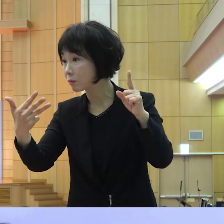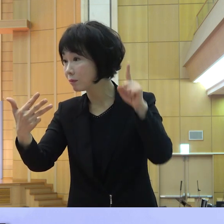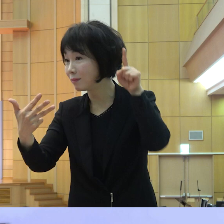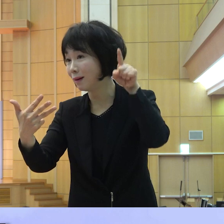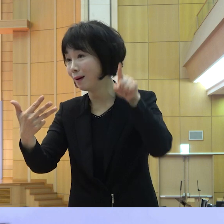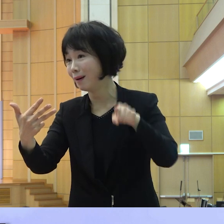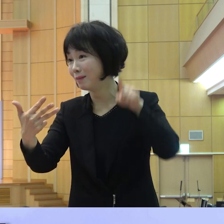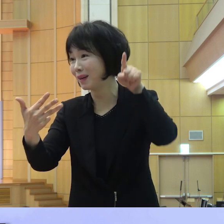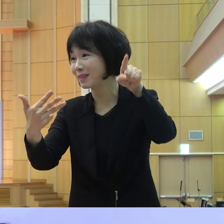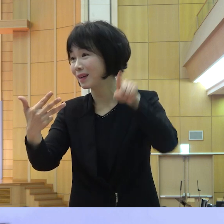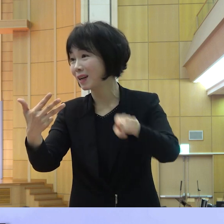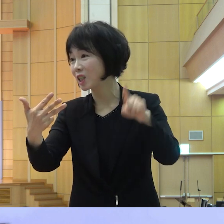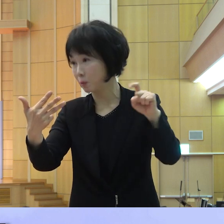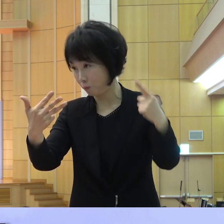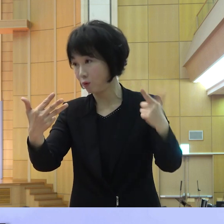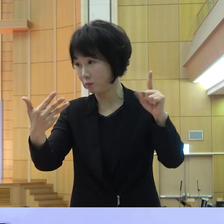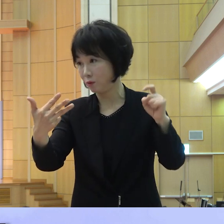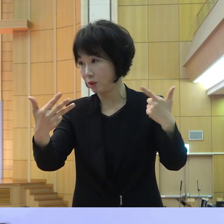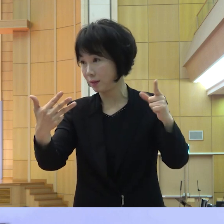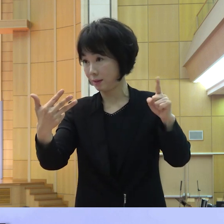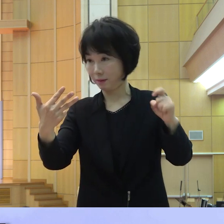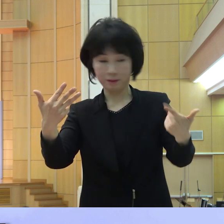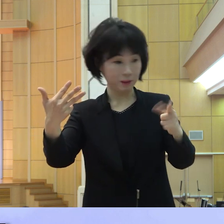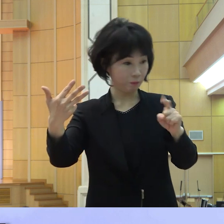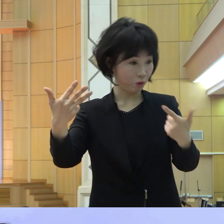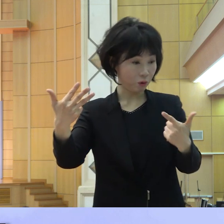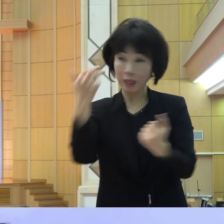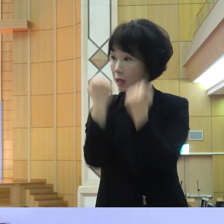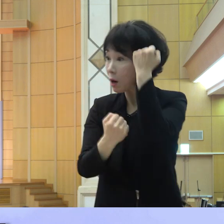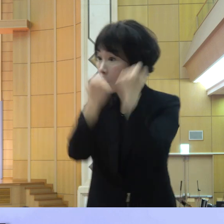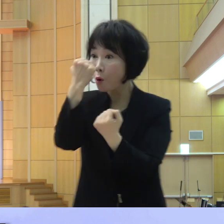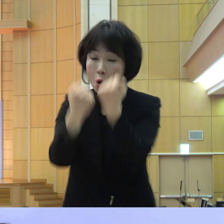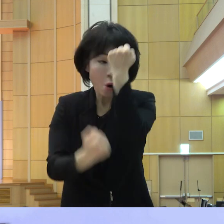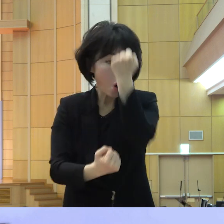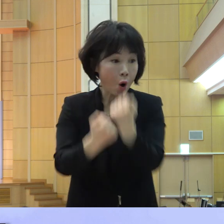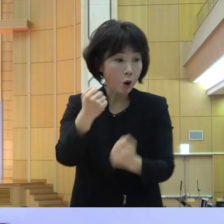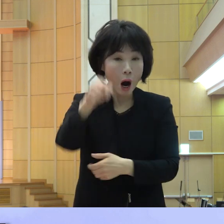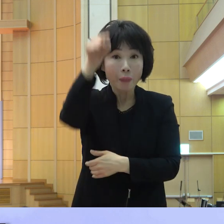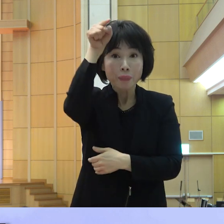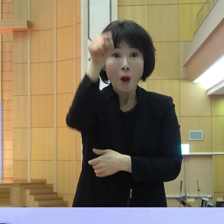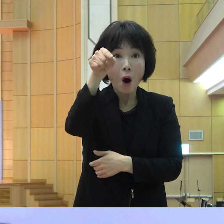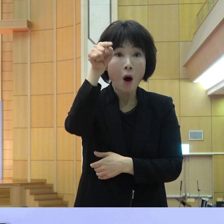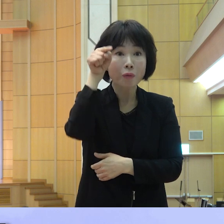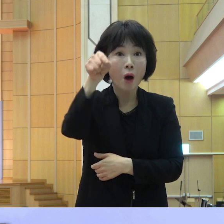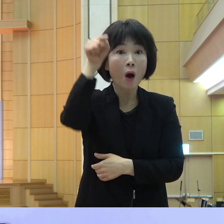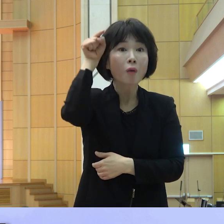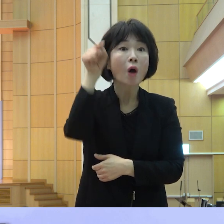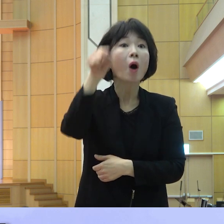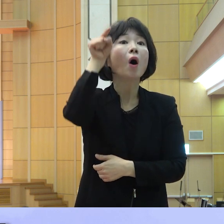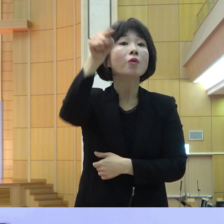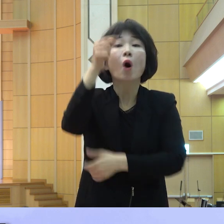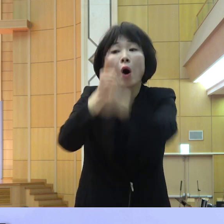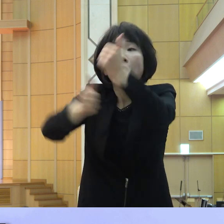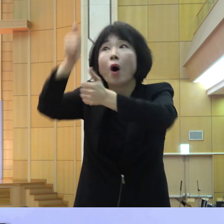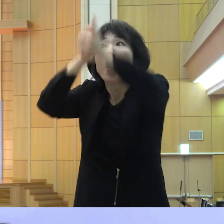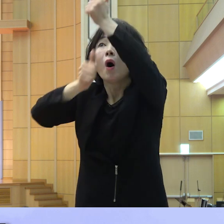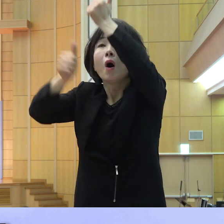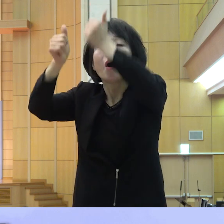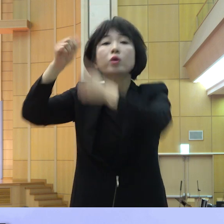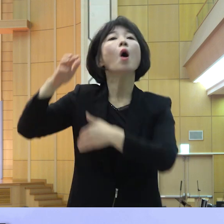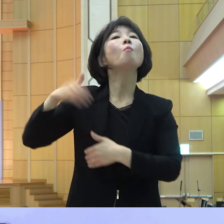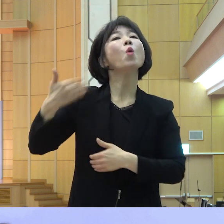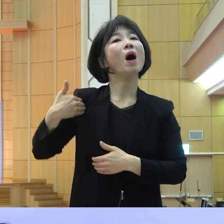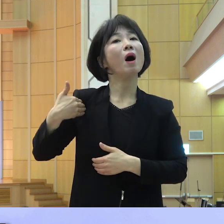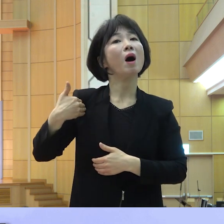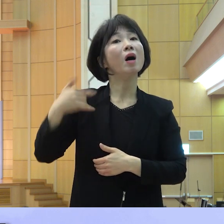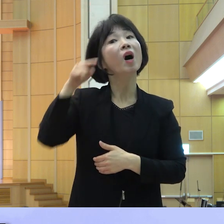275페이지입니다. 신명기 8장 16절 읽어보면 내 열조도 알지 못하던, 여기서 열조란